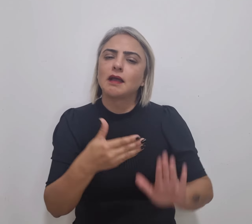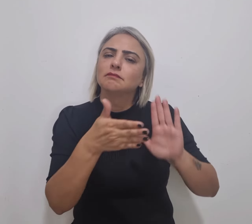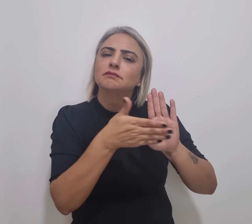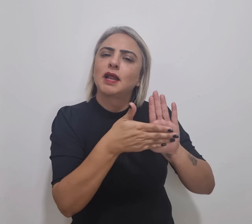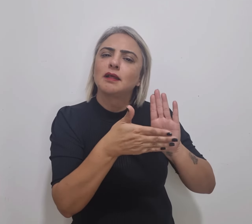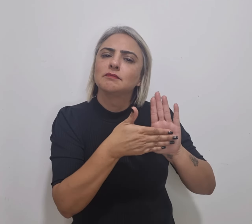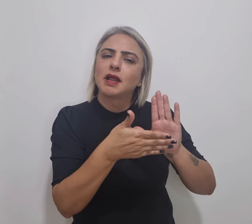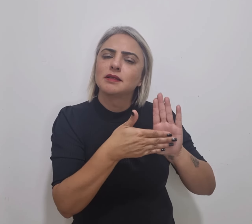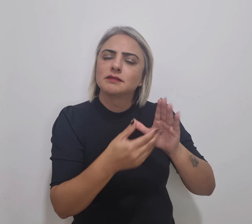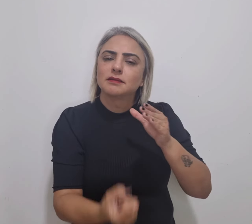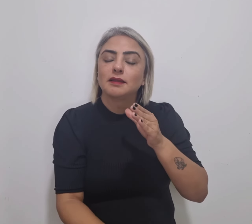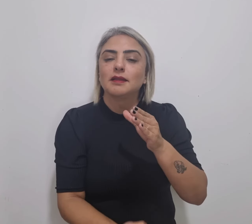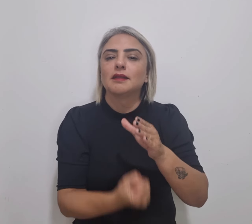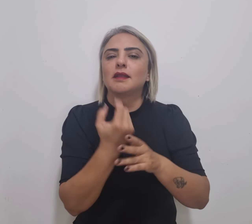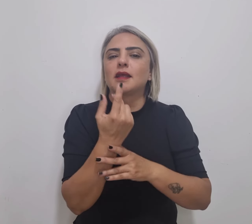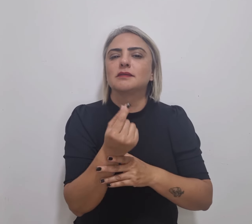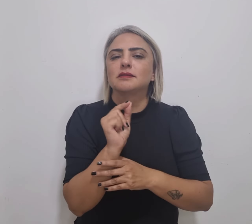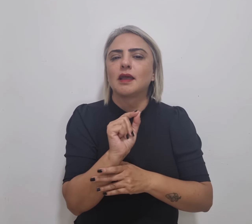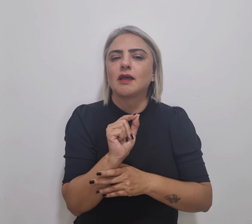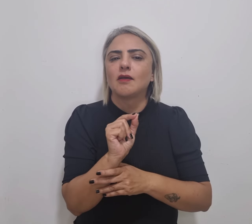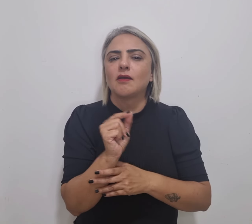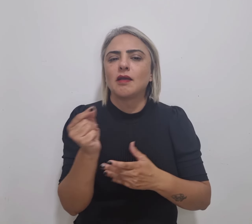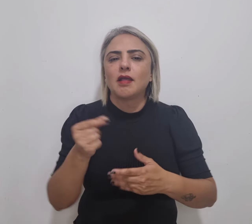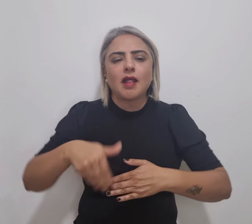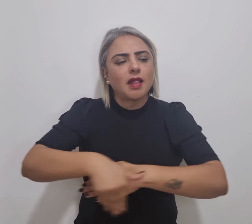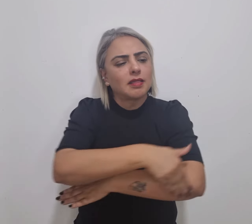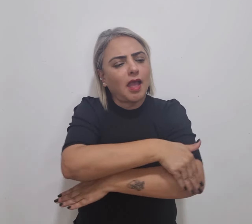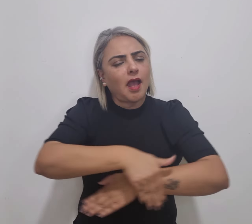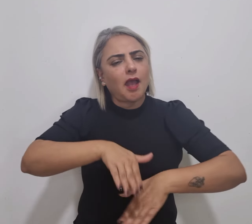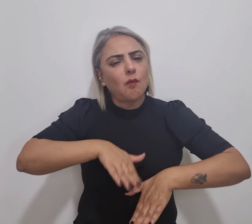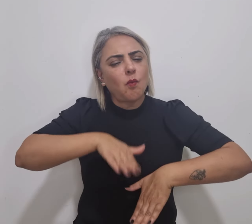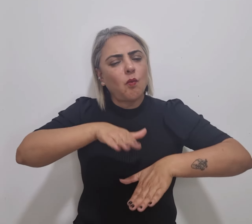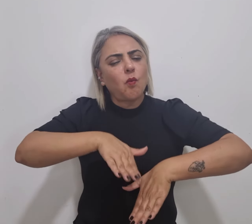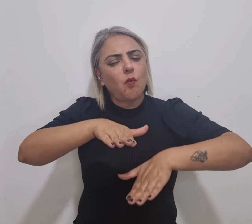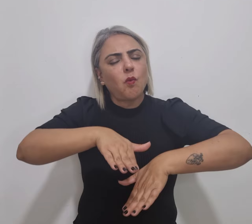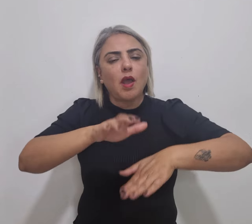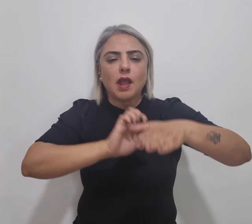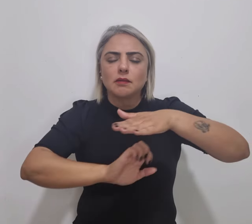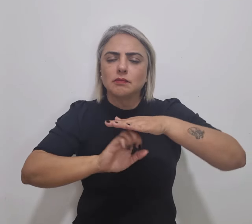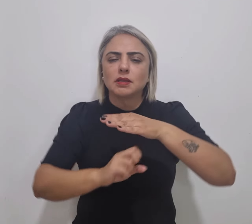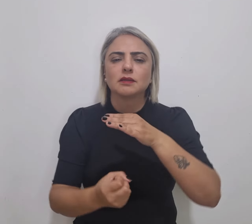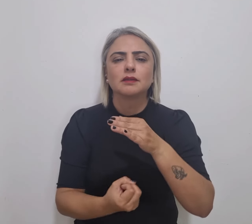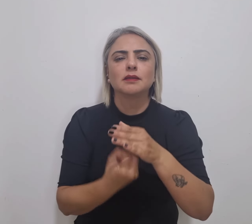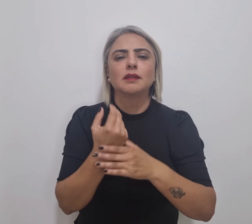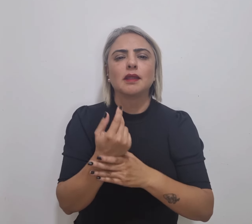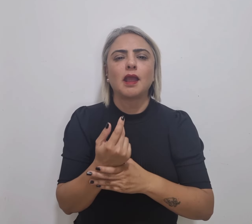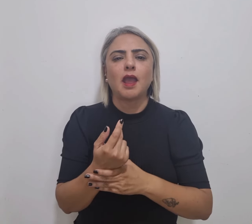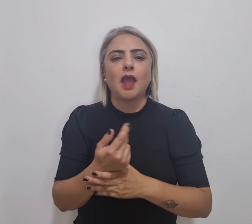sua criação surgiu das ruas. Essa empresa, criada por Getúlio Vargas em